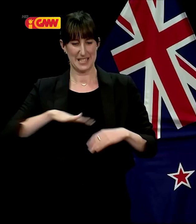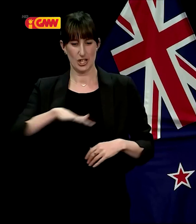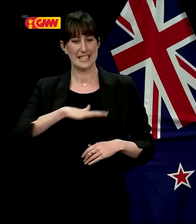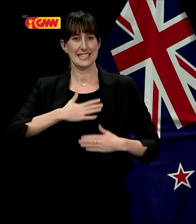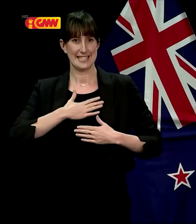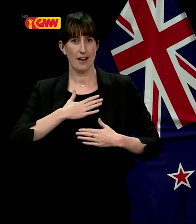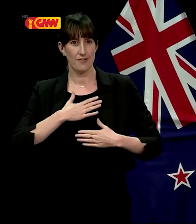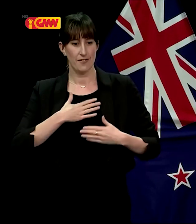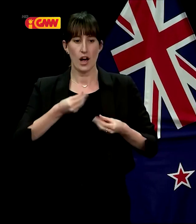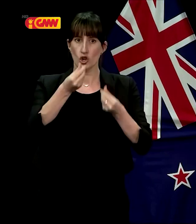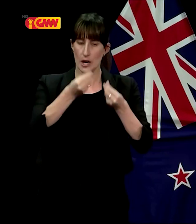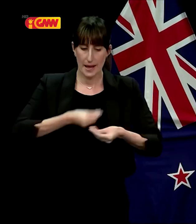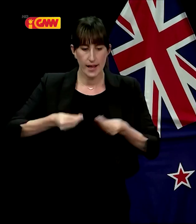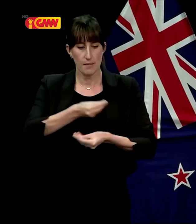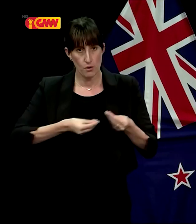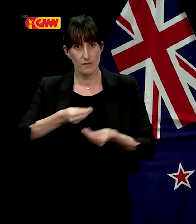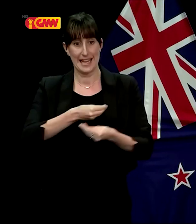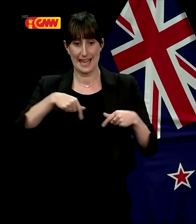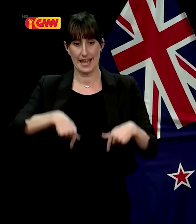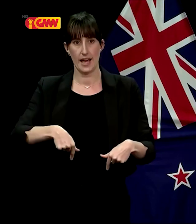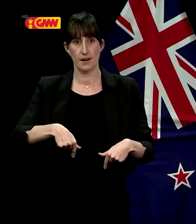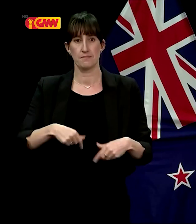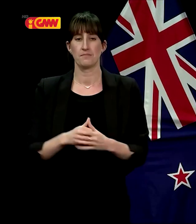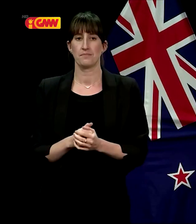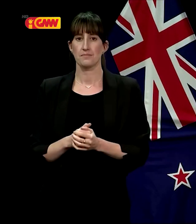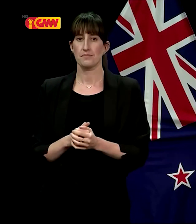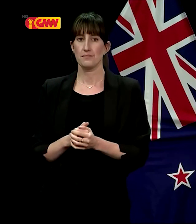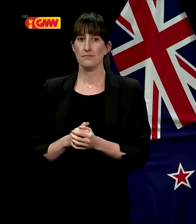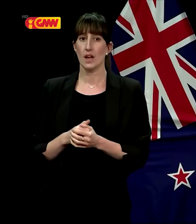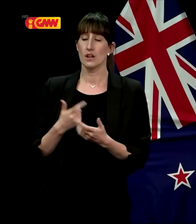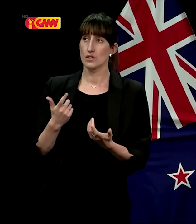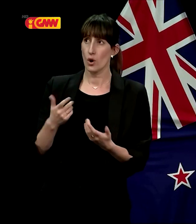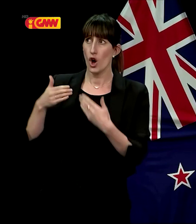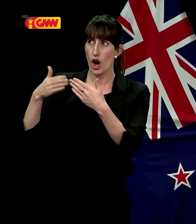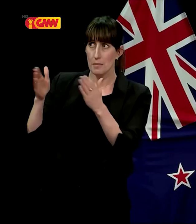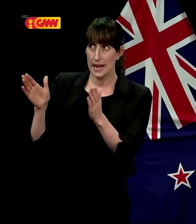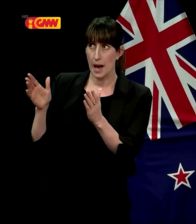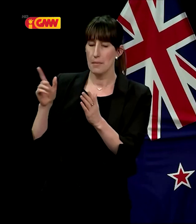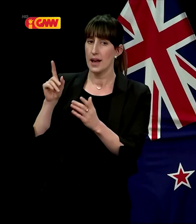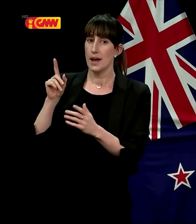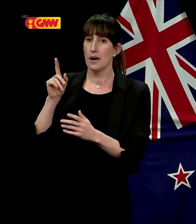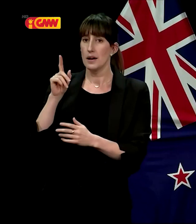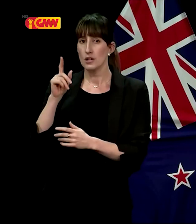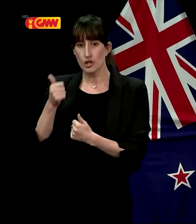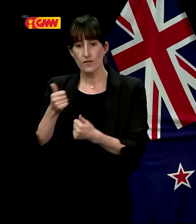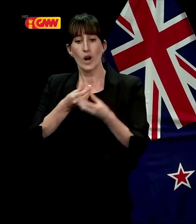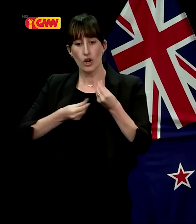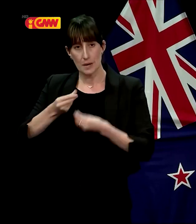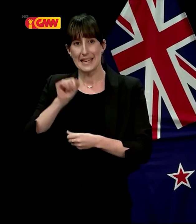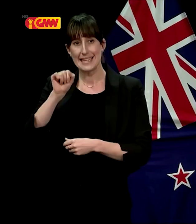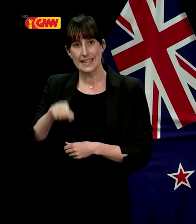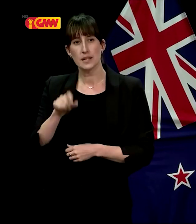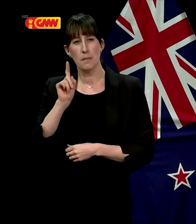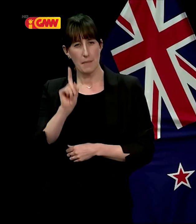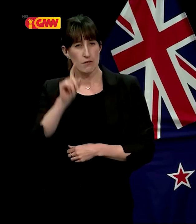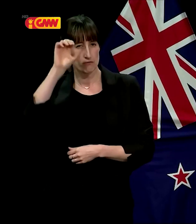exterior se rola parte da propagação do vírus de da Hulu que a Nova Zelândia. Returning from trips offshore were part